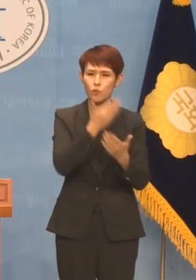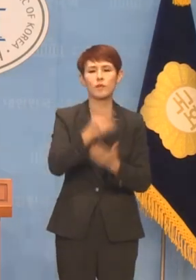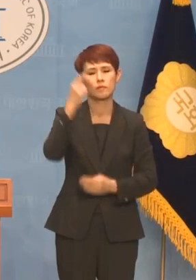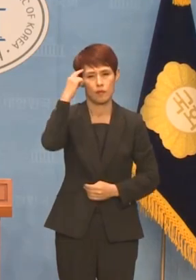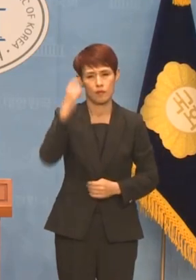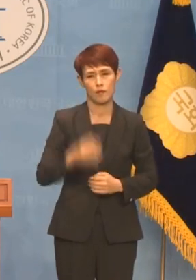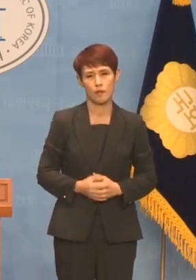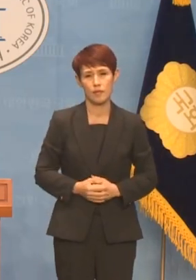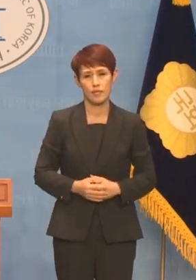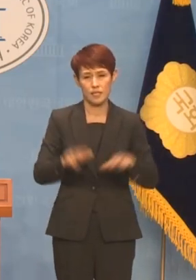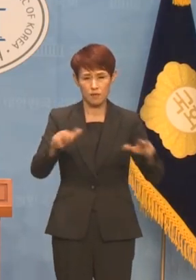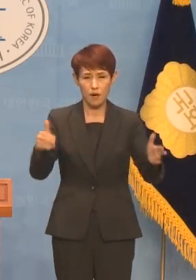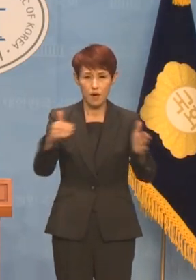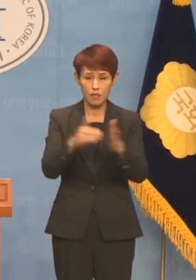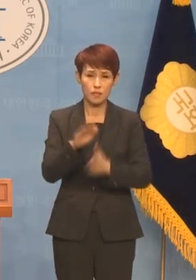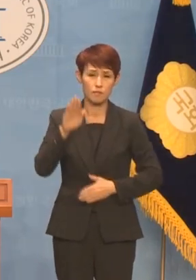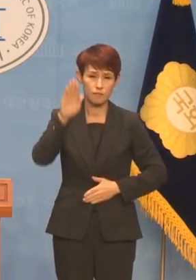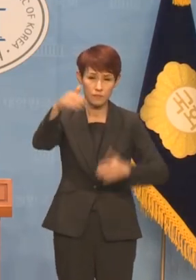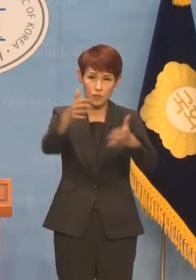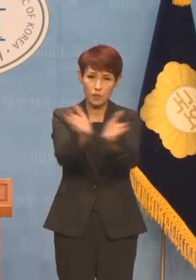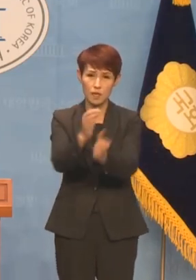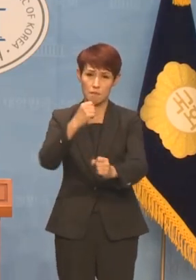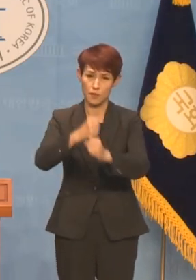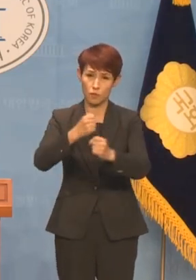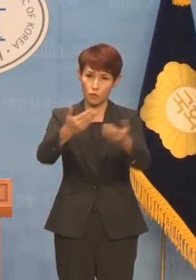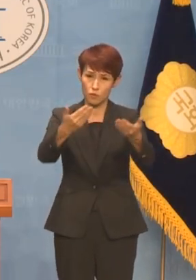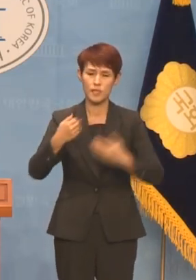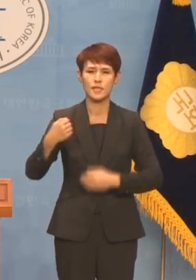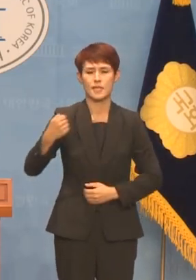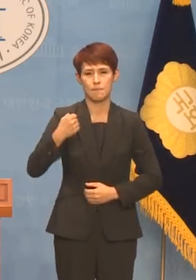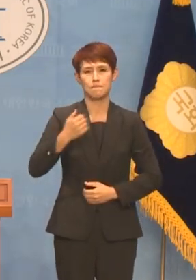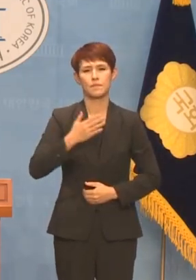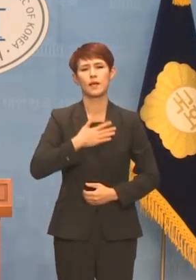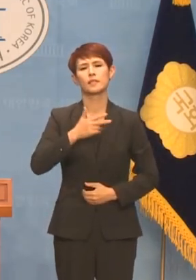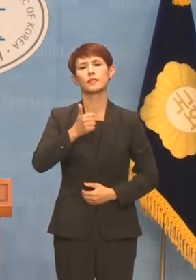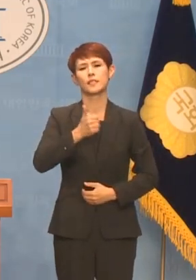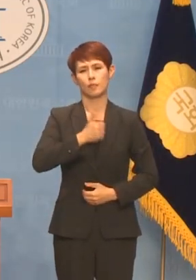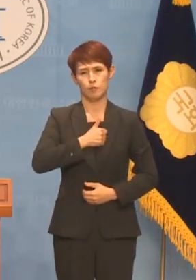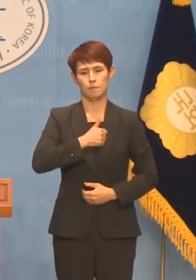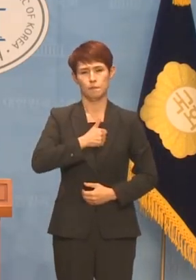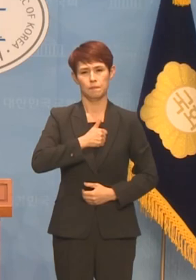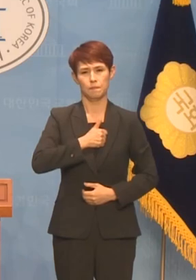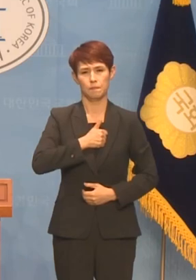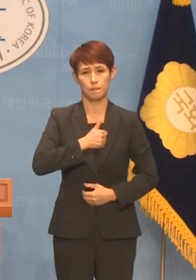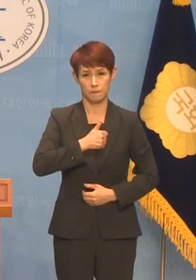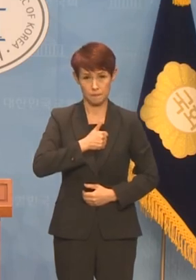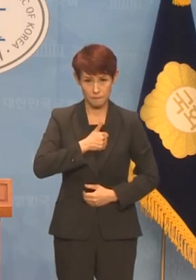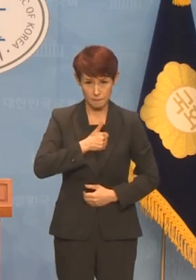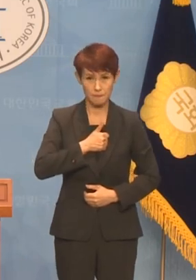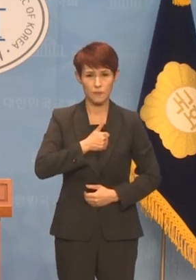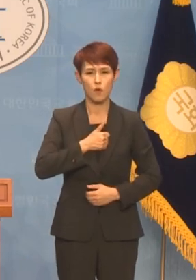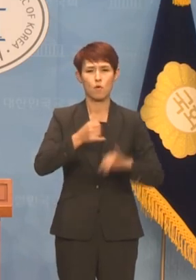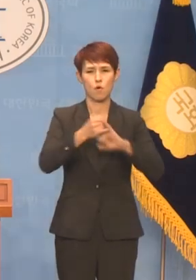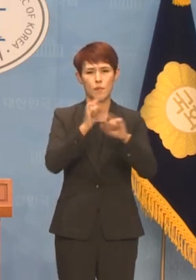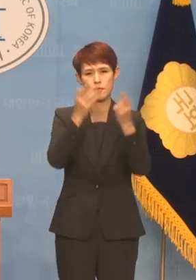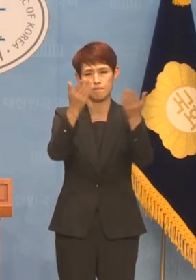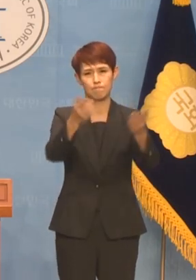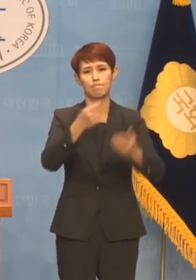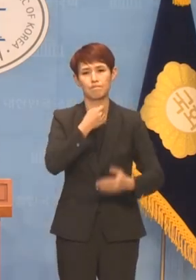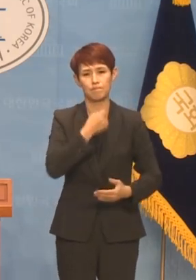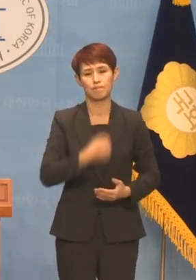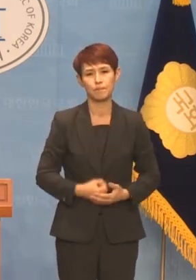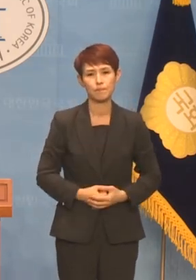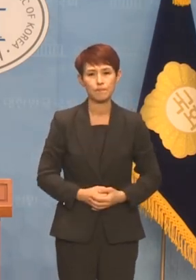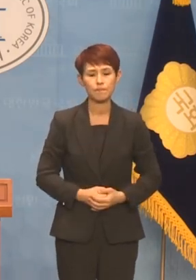그것이 지금까지 진보정당을 만들어 온 힘이고 또 저의 자부심이었다는 점을 꼭 말씀드리고 싶습니다.